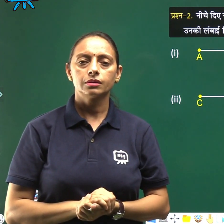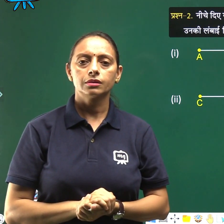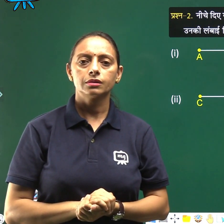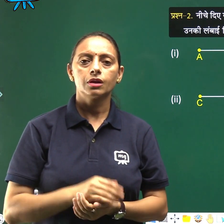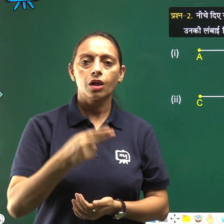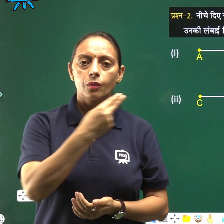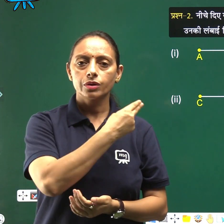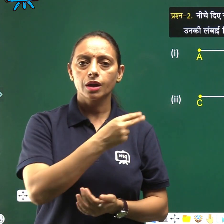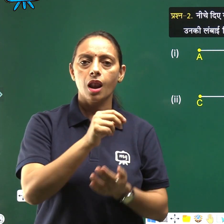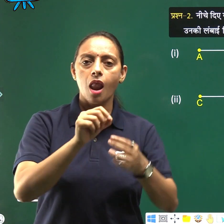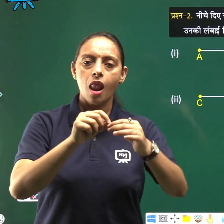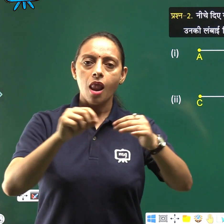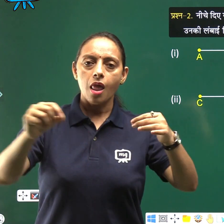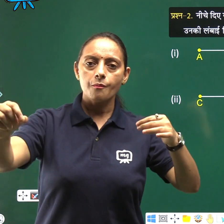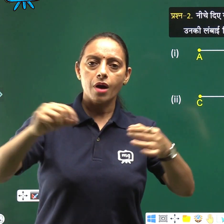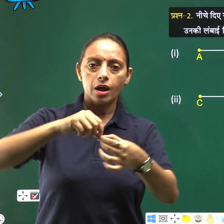उनकी लंबाई